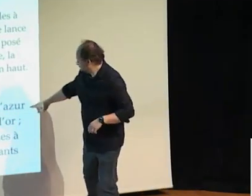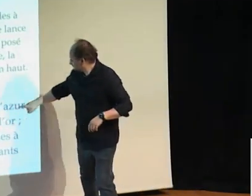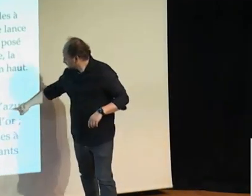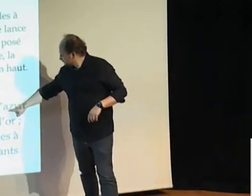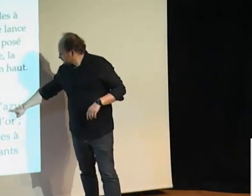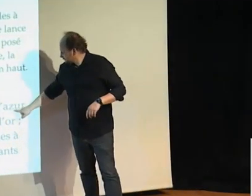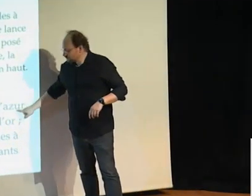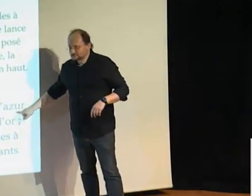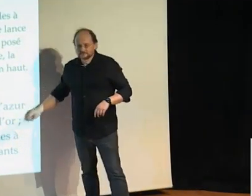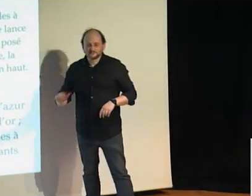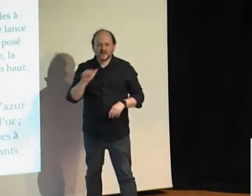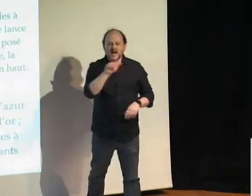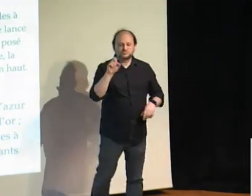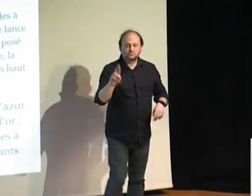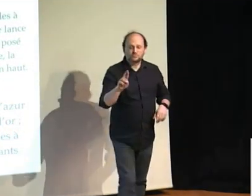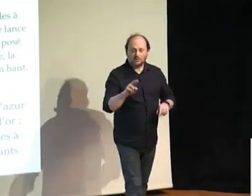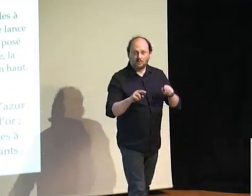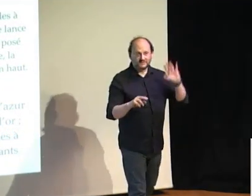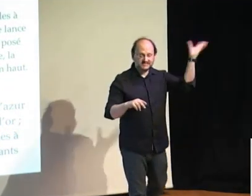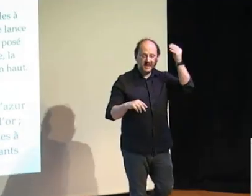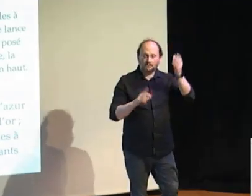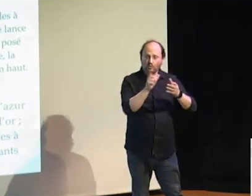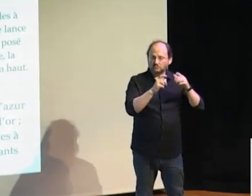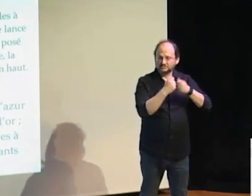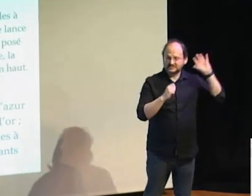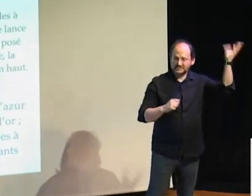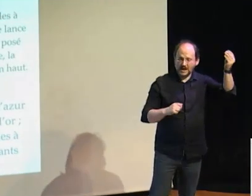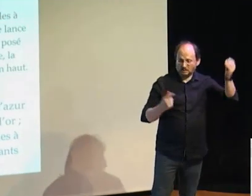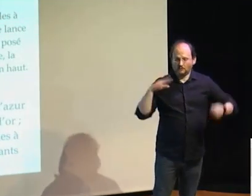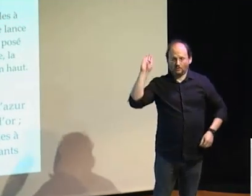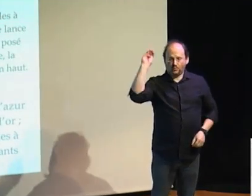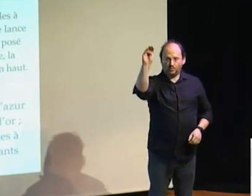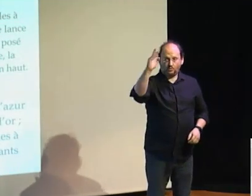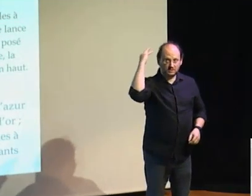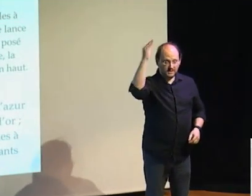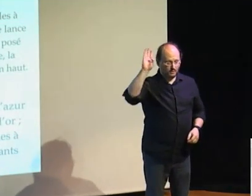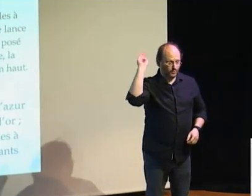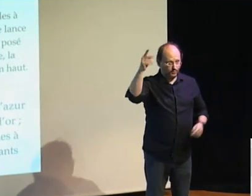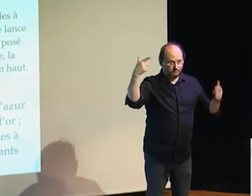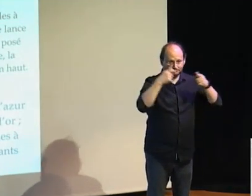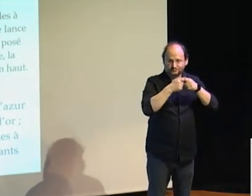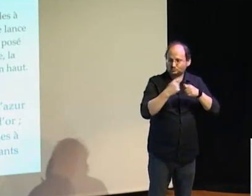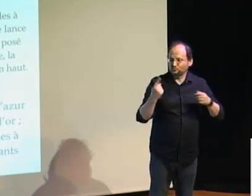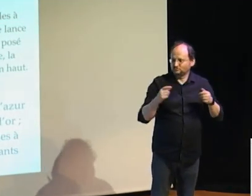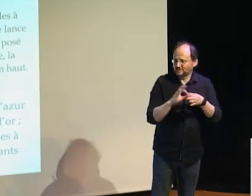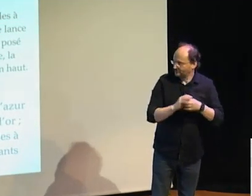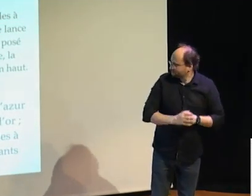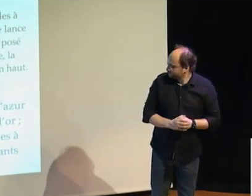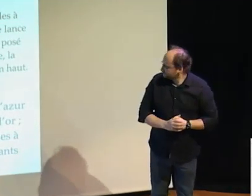les couleurs comme azur. Azur vient du ciel, en fait. Et le bleu, notre signe pour dire bleu, vient de